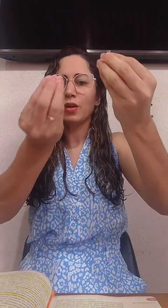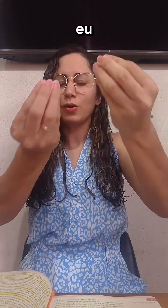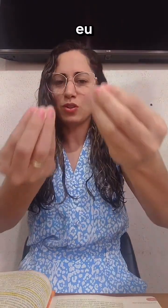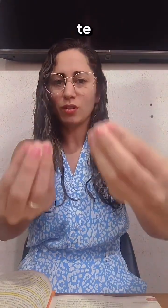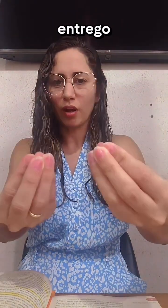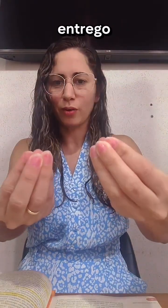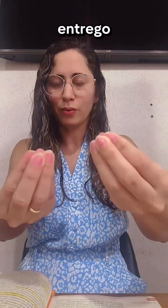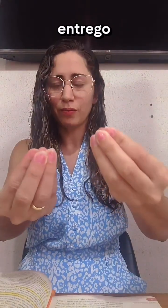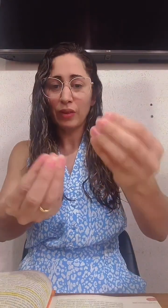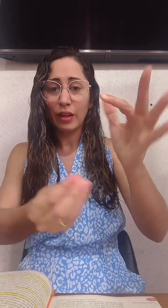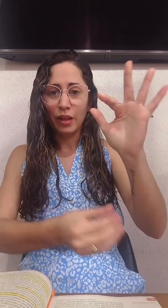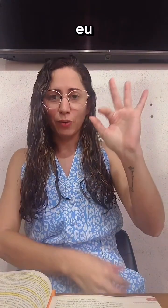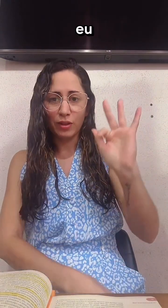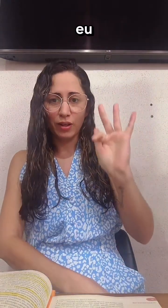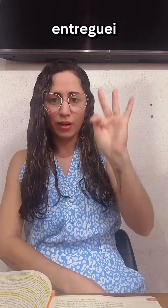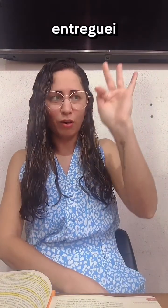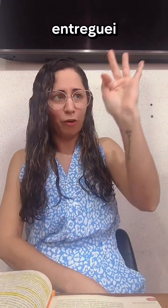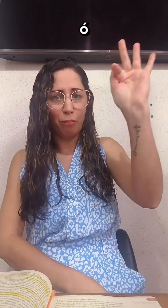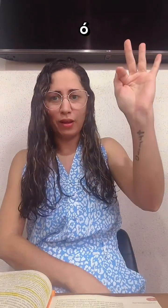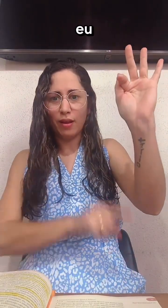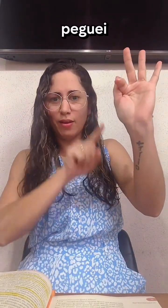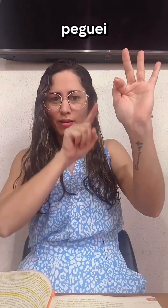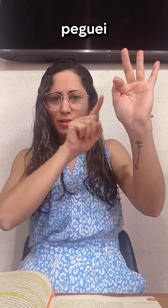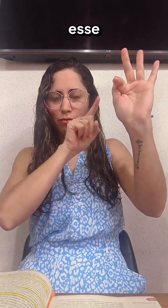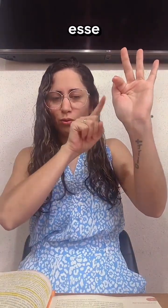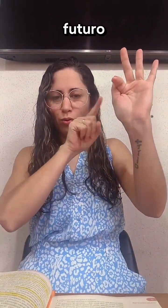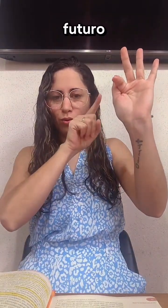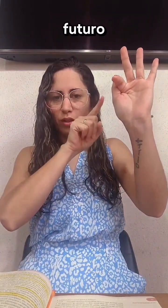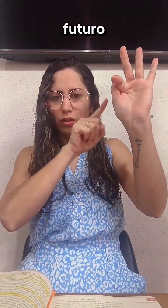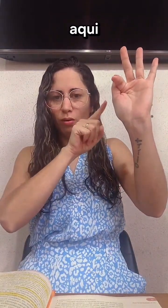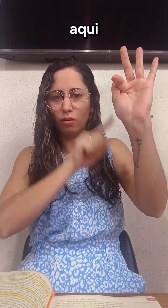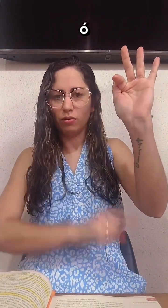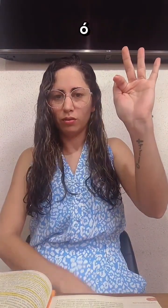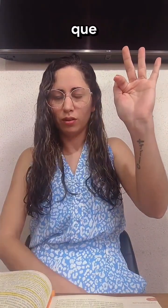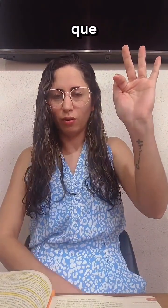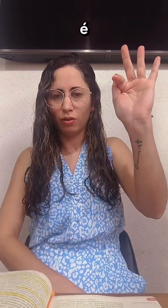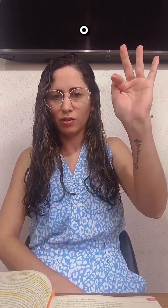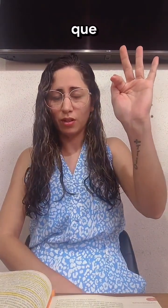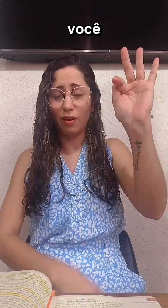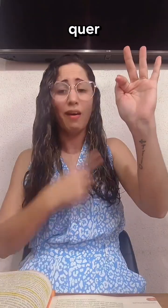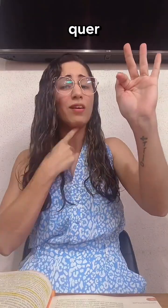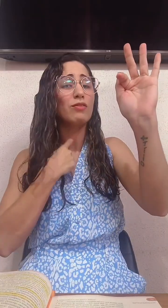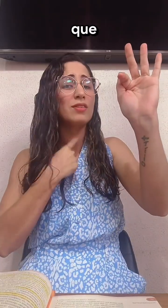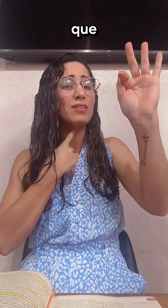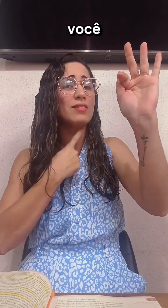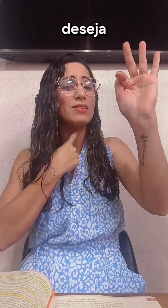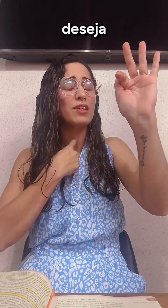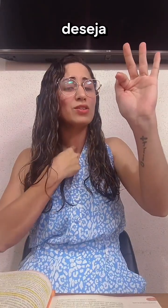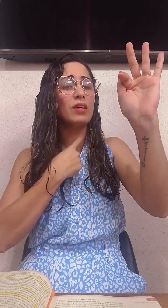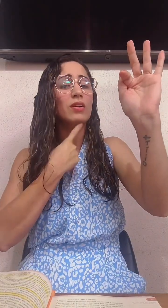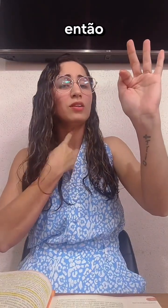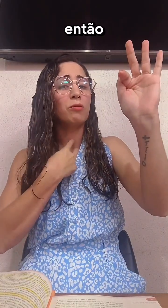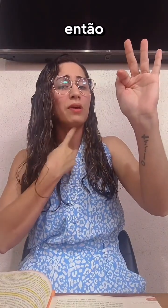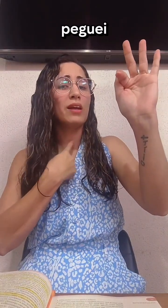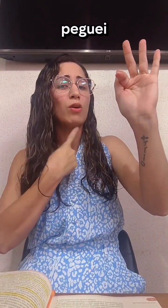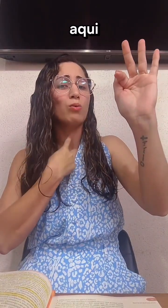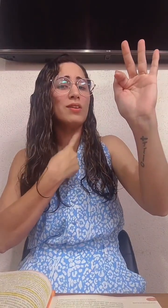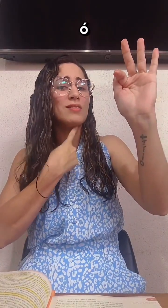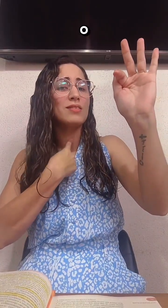eu te entrego. Eu entreguei, ó, eu peguei esse futuro aqui, ó, que é o que você quer, que você deseja. Então, eu peguei aqui, ó, o